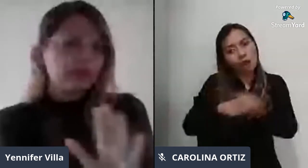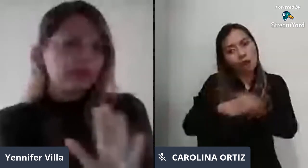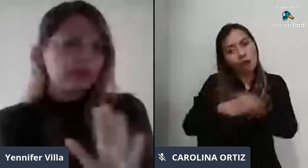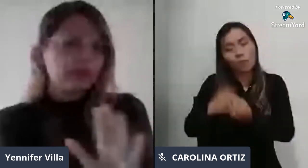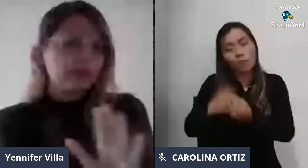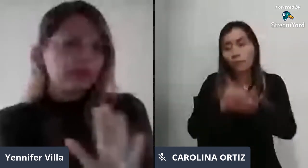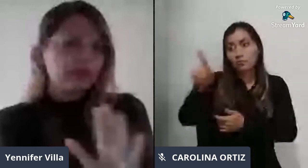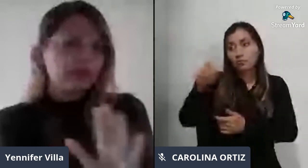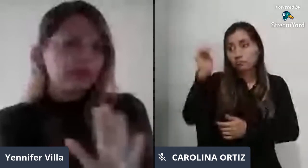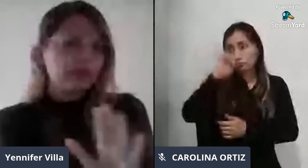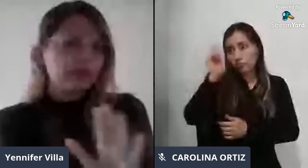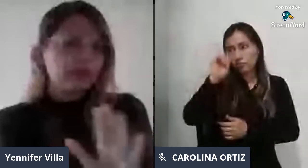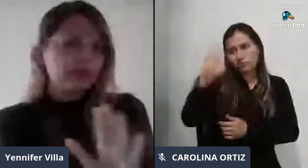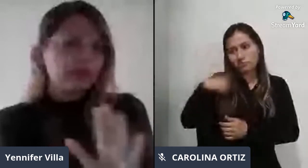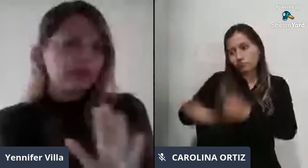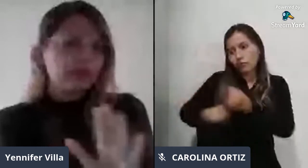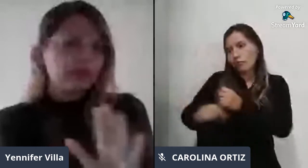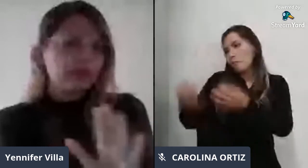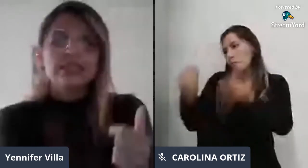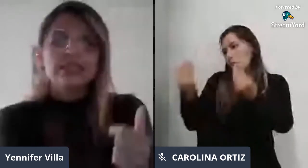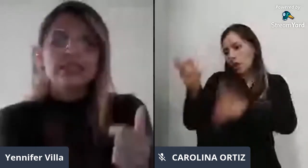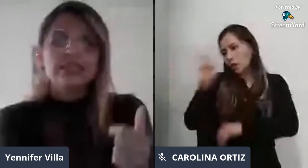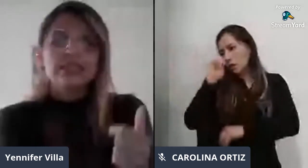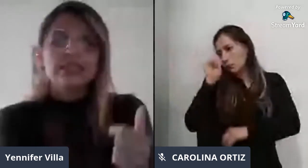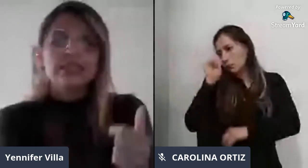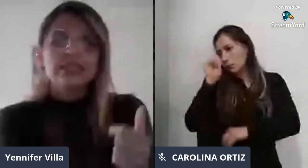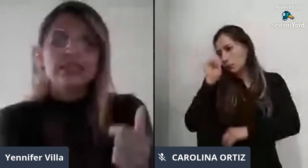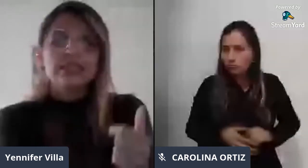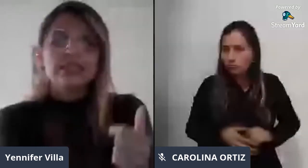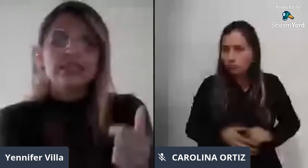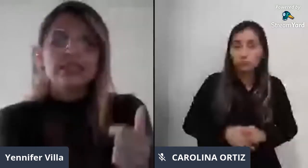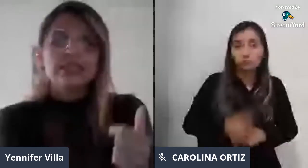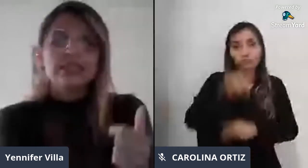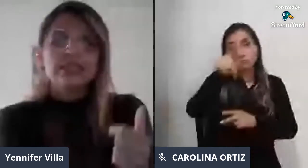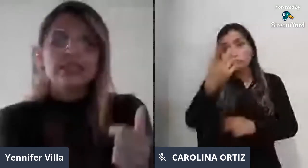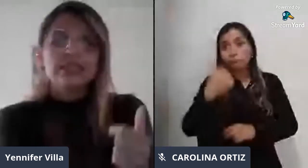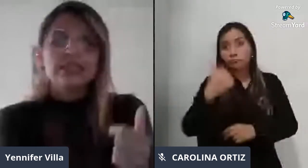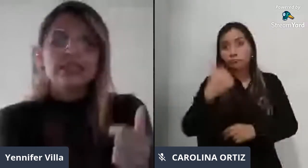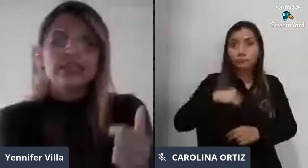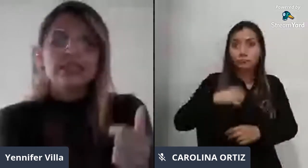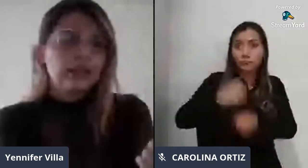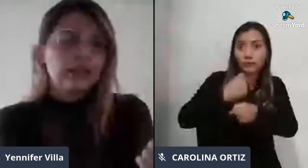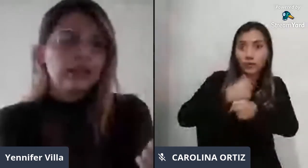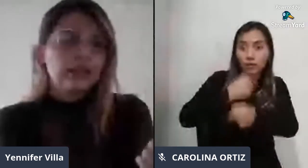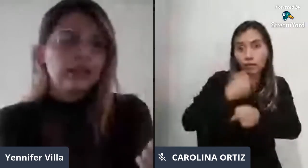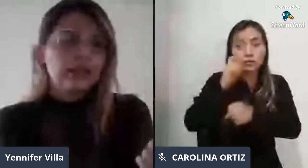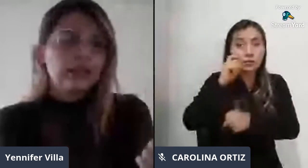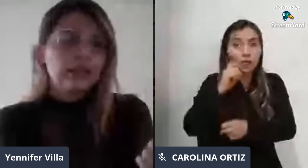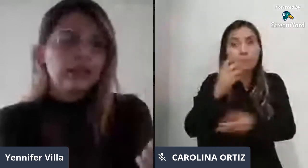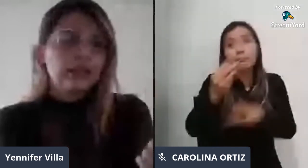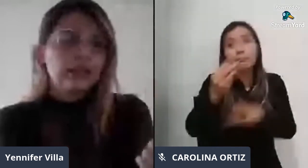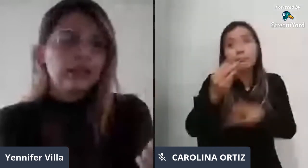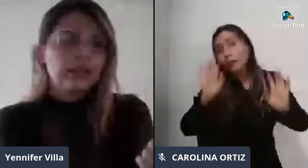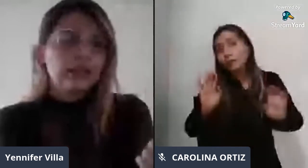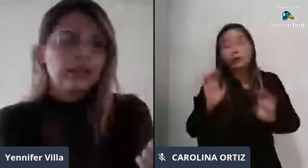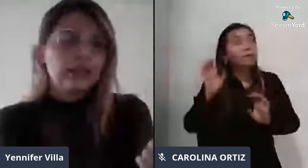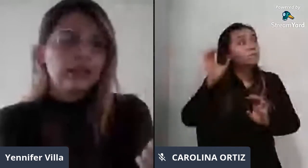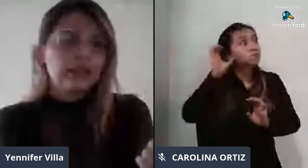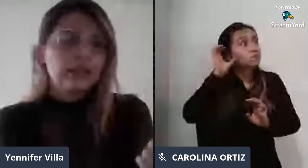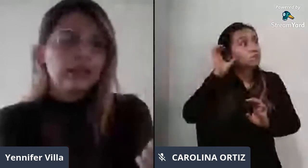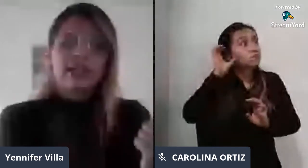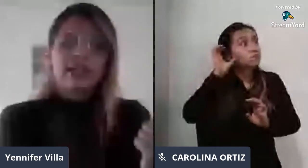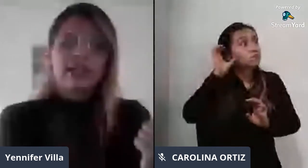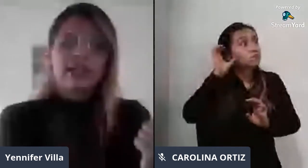consumir? Si eres trabajadora sexual, ¿quién te manda a ser trabajadora sexual? Acaba de salir la columna de Margarita Rosa de